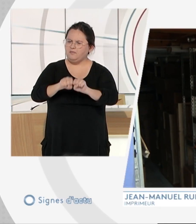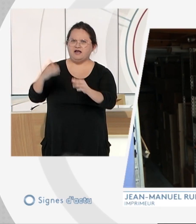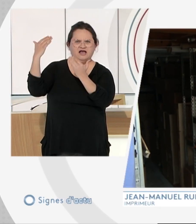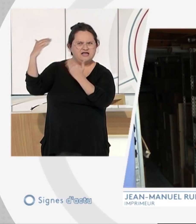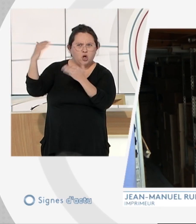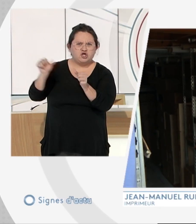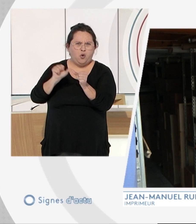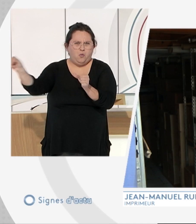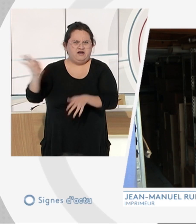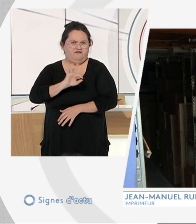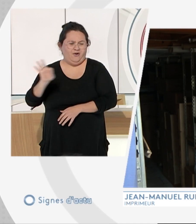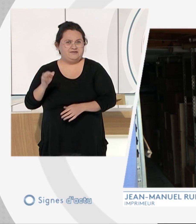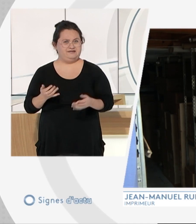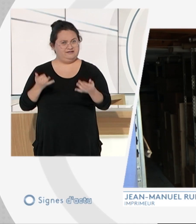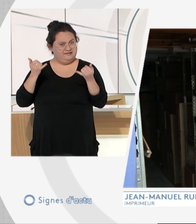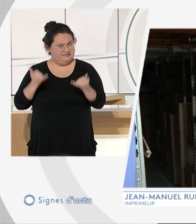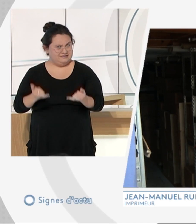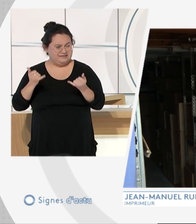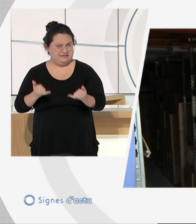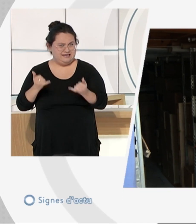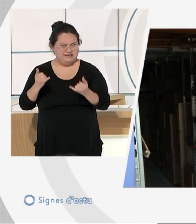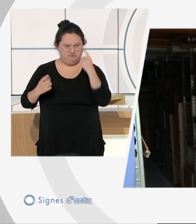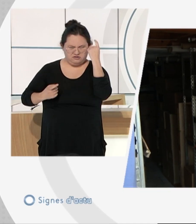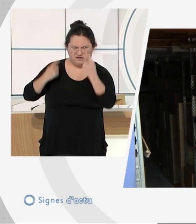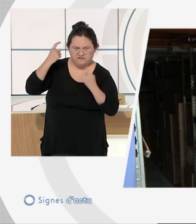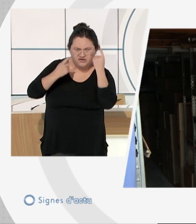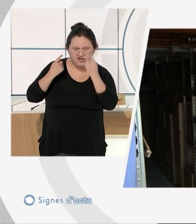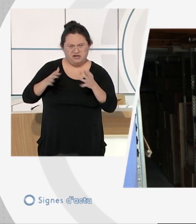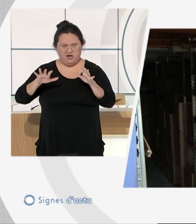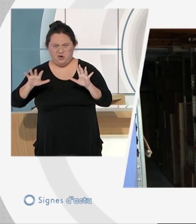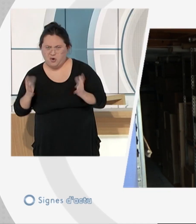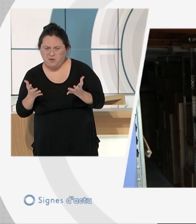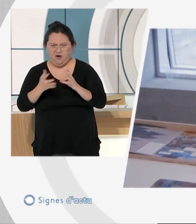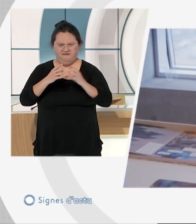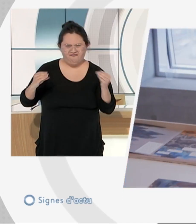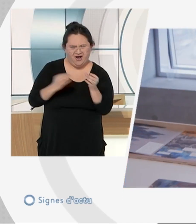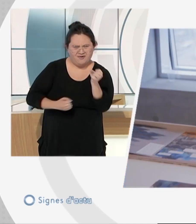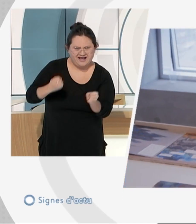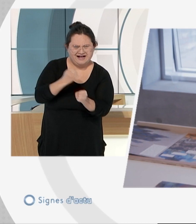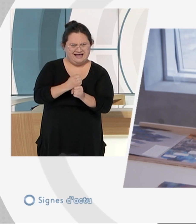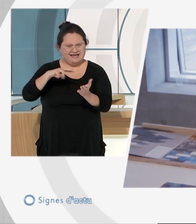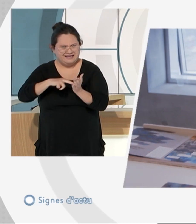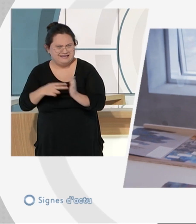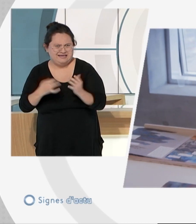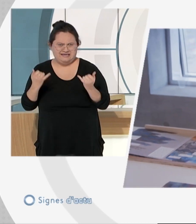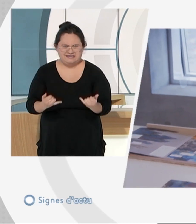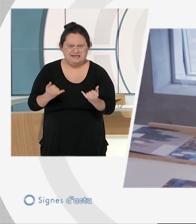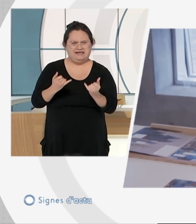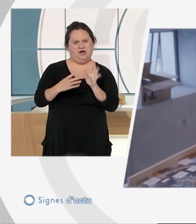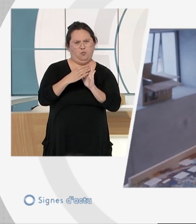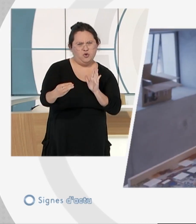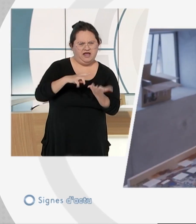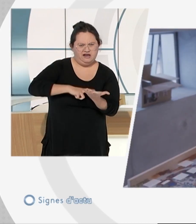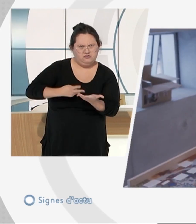l'étranger, très loin de chez nous. Et on a cherché réellement des solutions techniques de façon à pouvoir le réaliser en interne. On a fait des prototypes, des maquettes